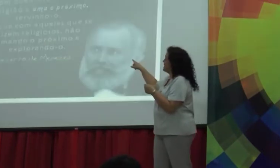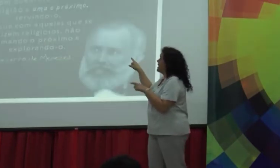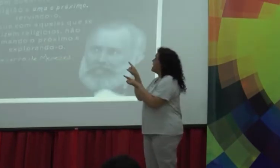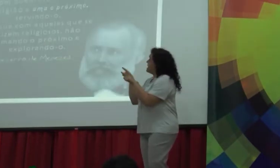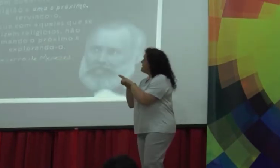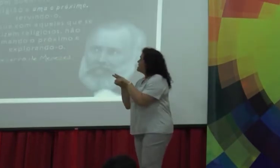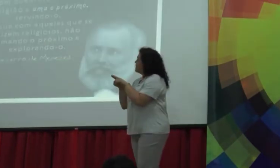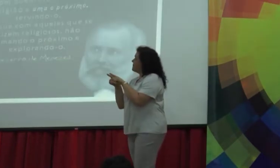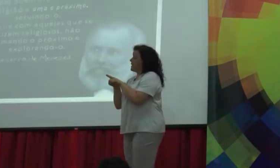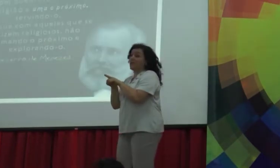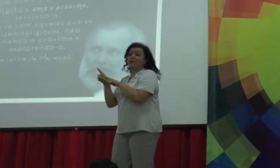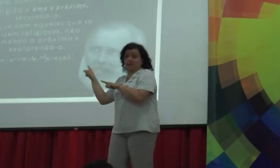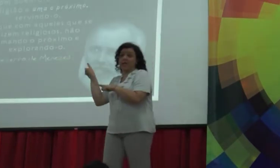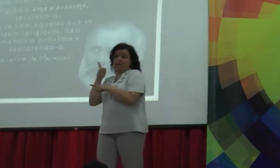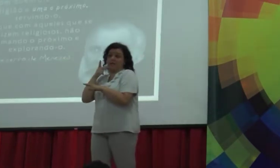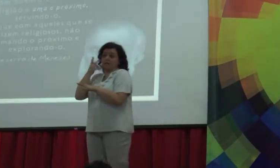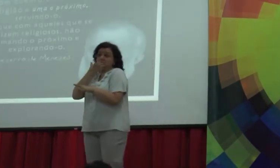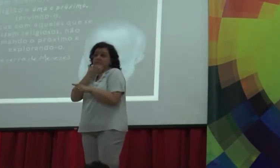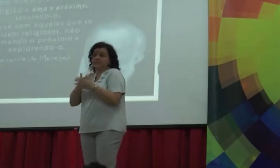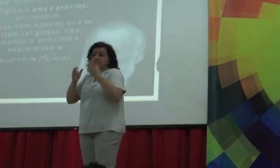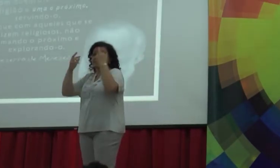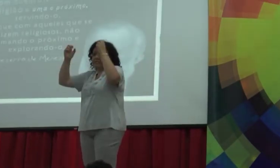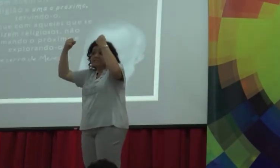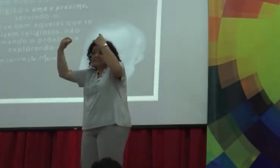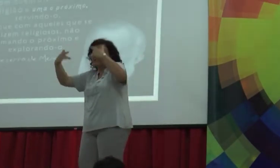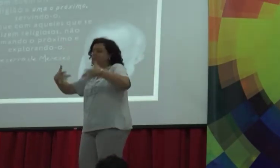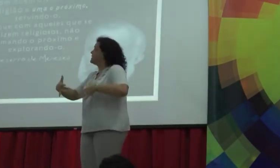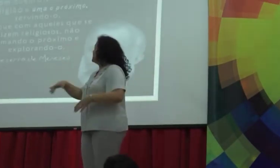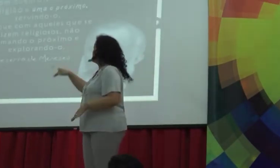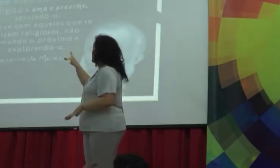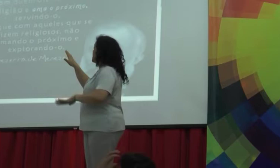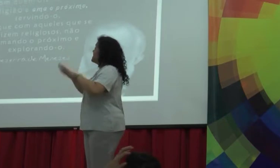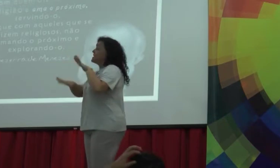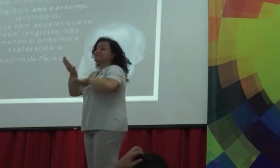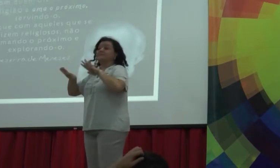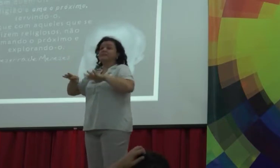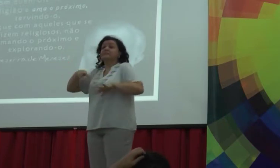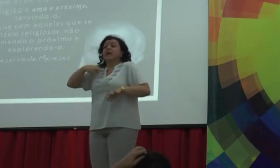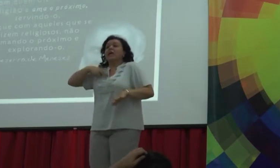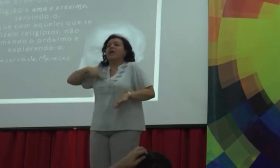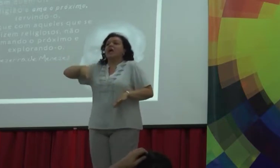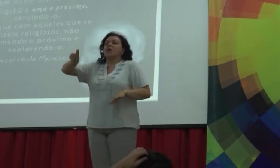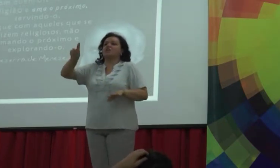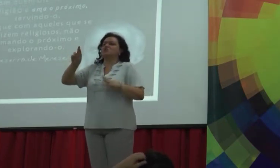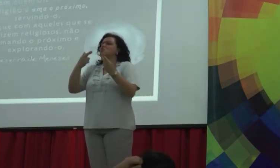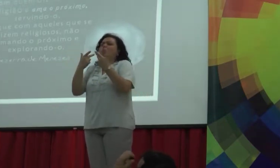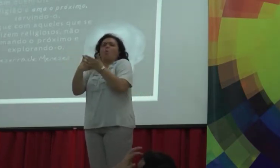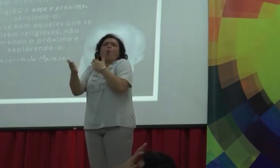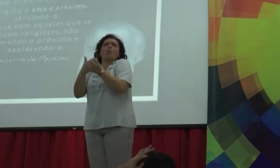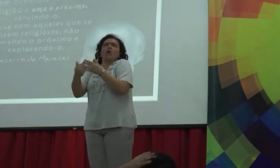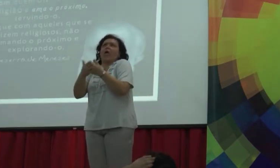Desculpa, pode voltar? E também ele diz o seguinte, ele explica que